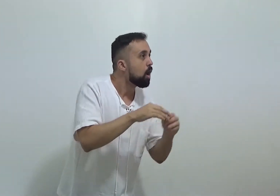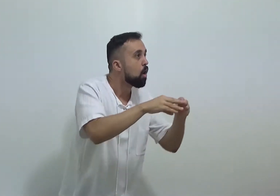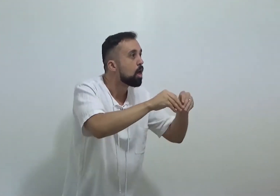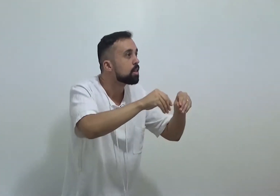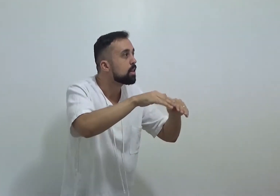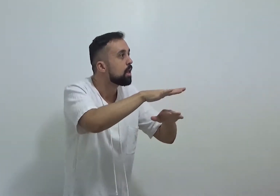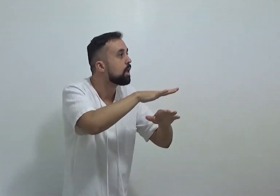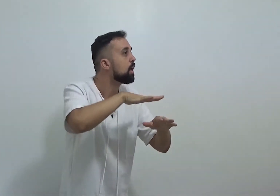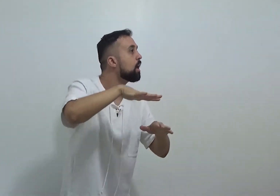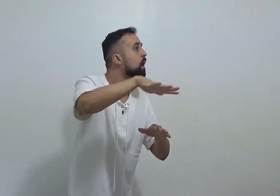Cabral,